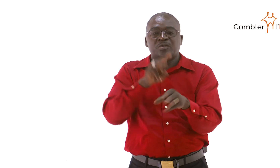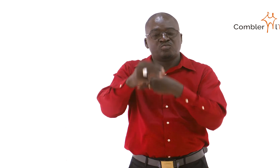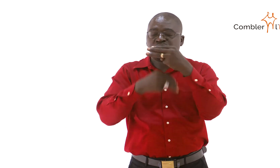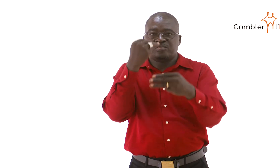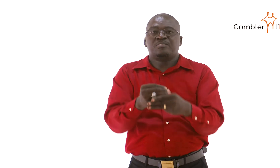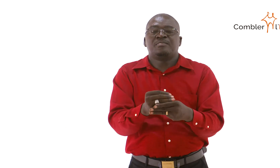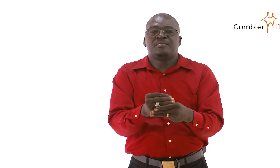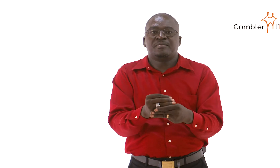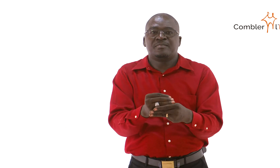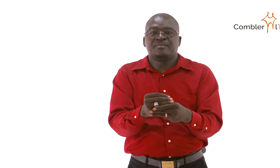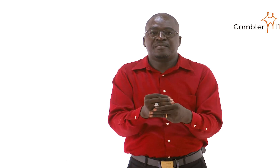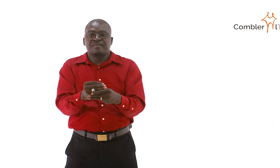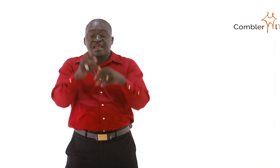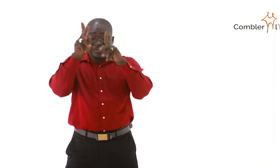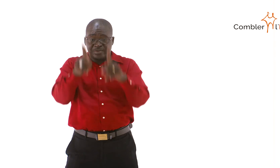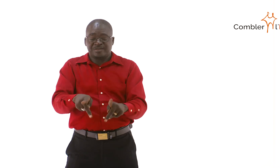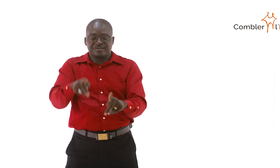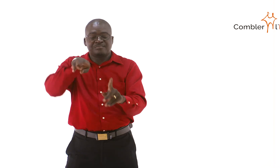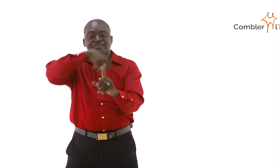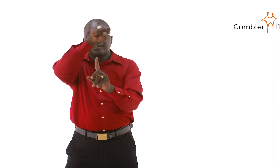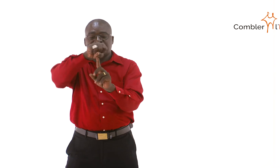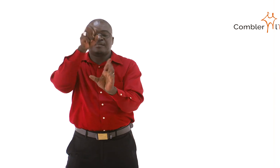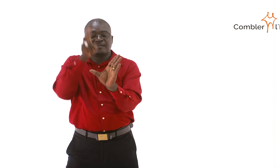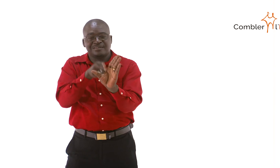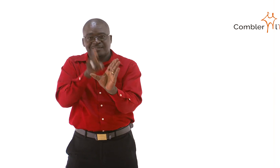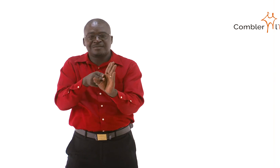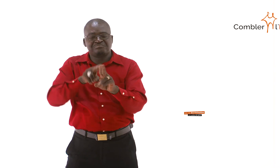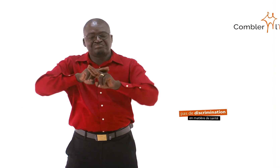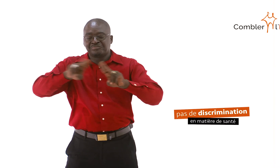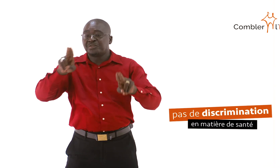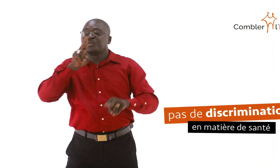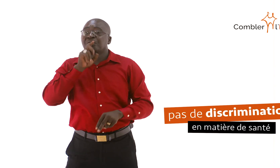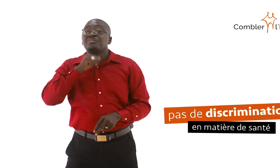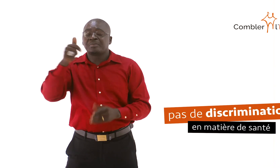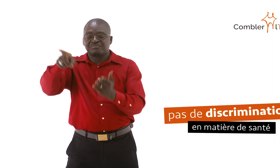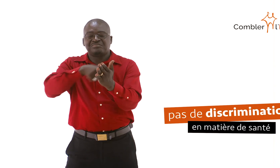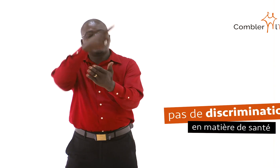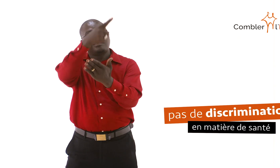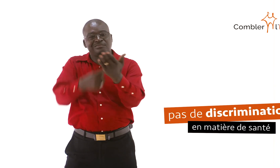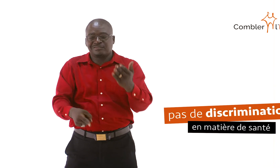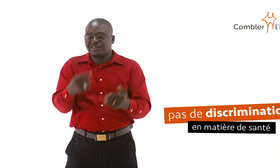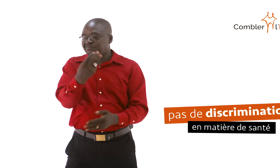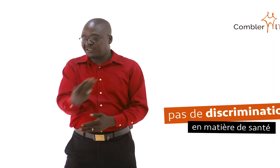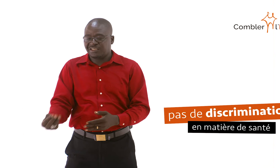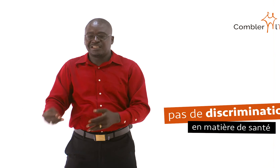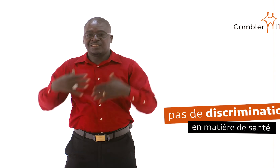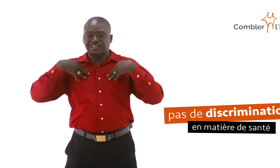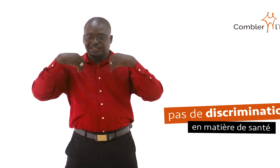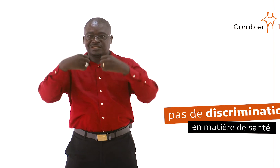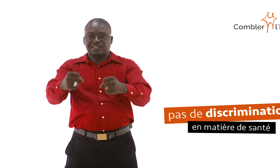monde. Les personnes en situation de handicap ne sont pas discriminées en matière de santé et d'assurance vie